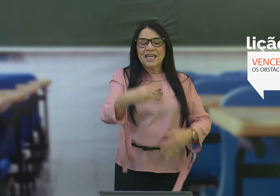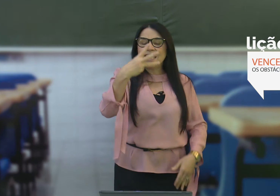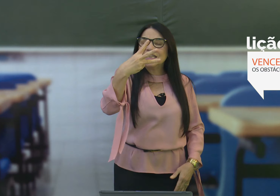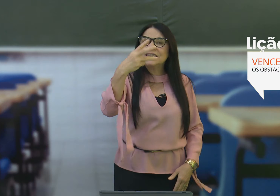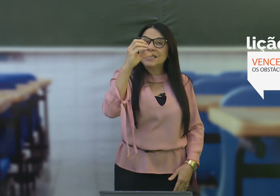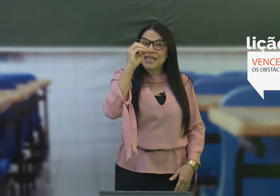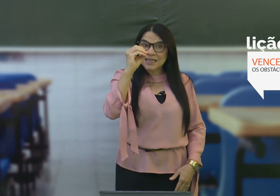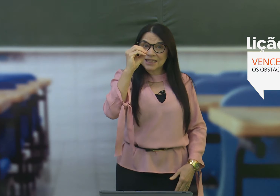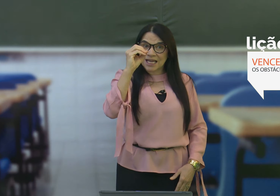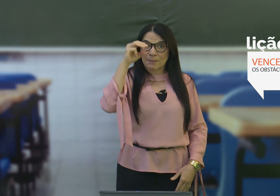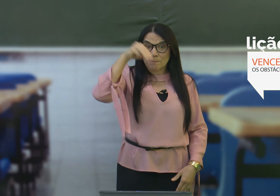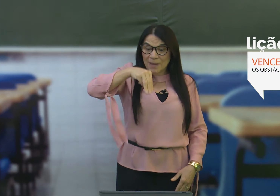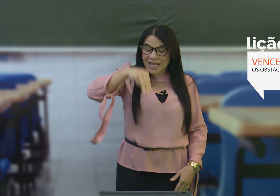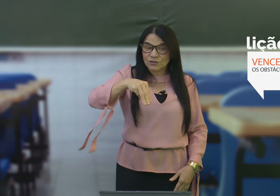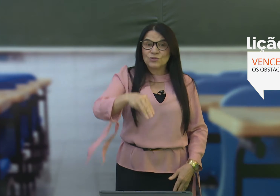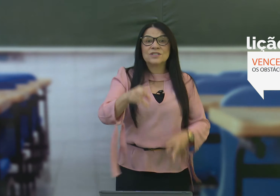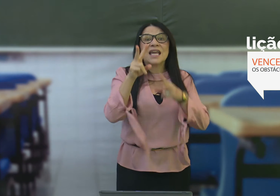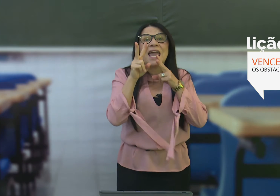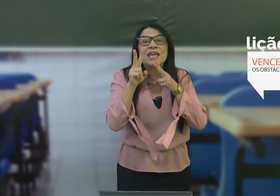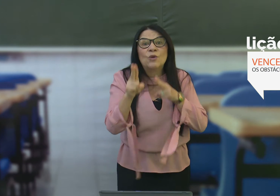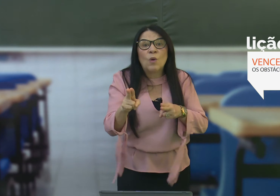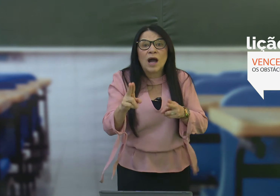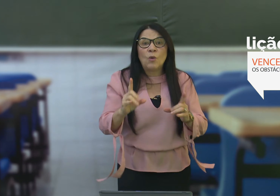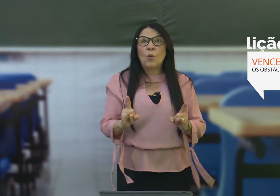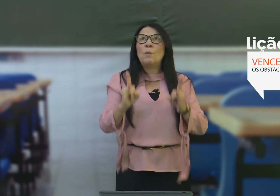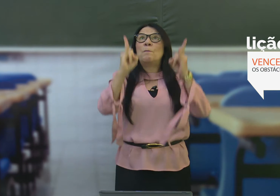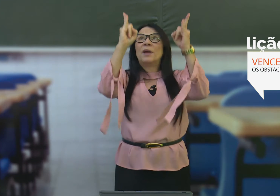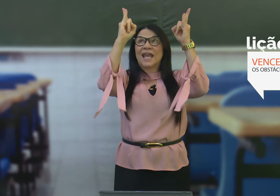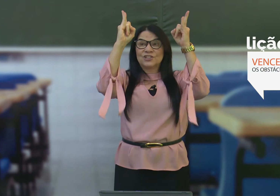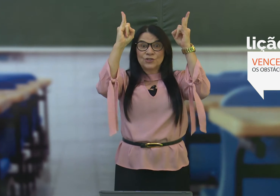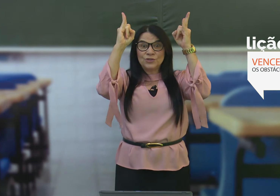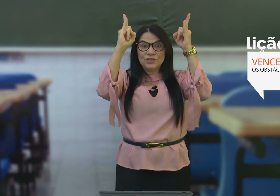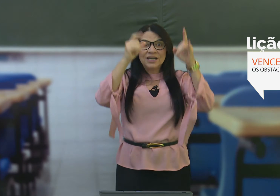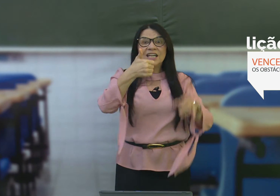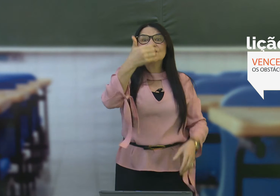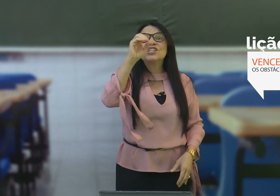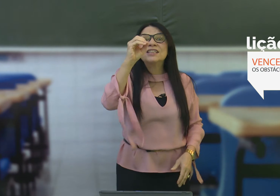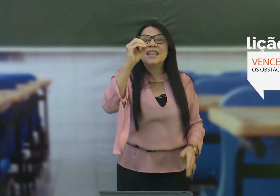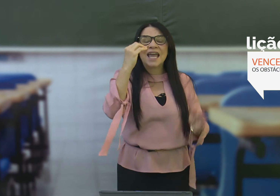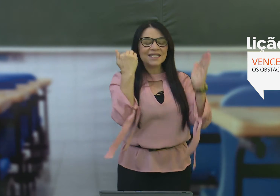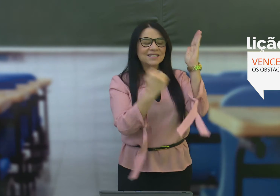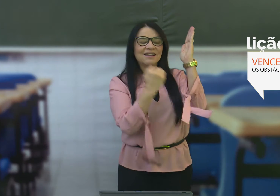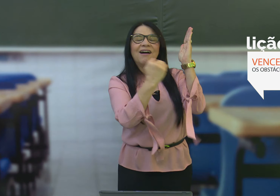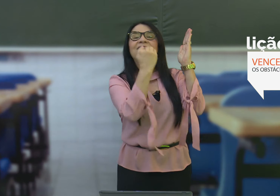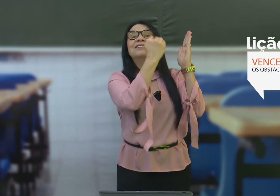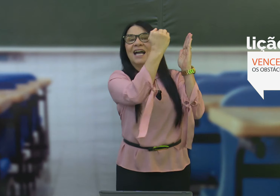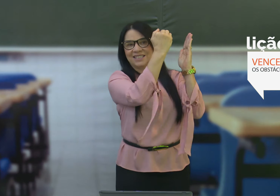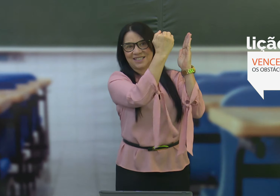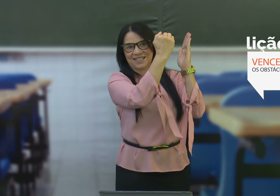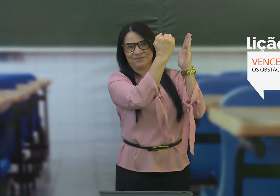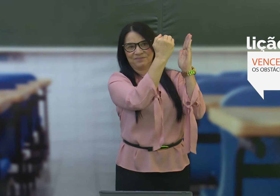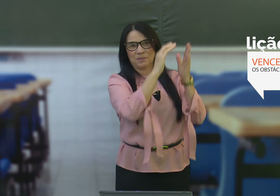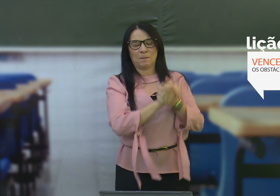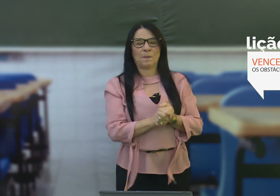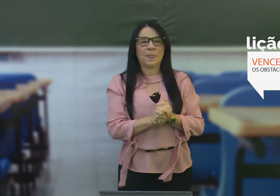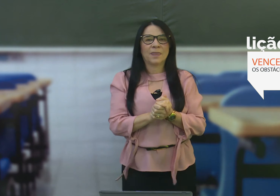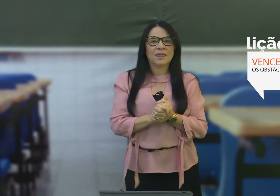e 30 metros é igual um prédio de 10 andares.